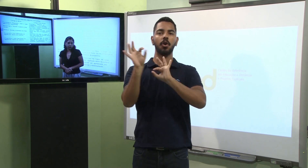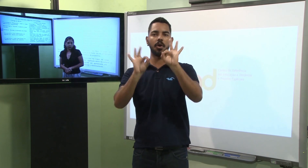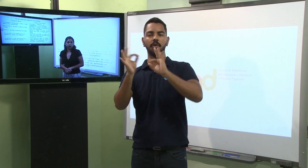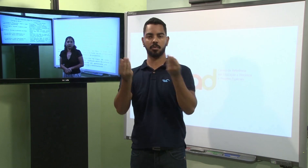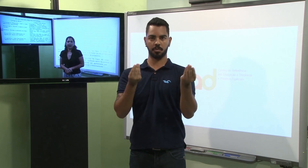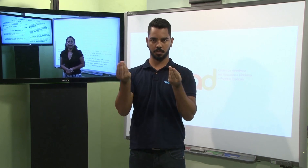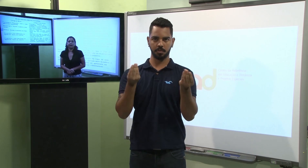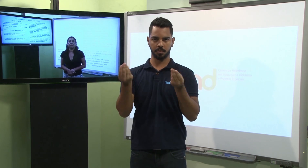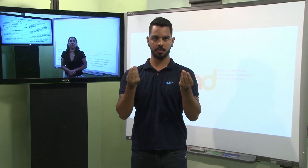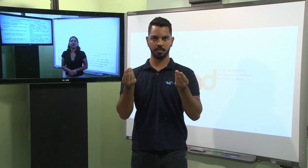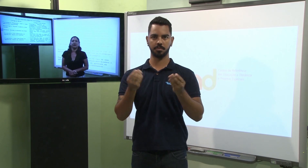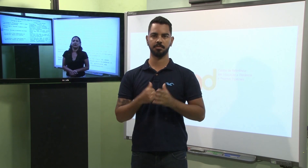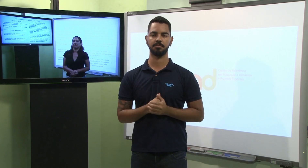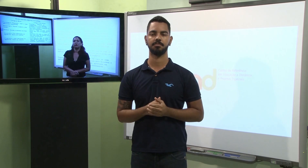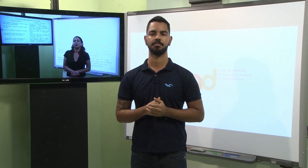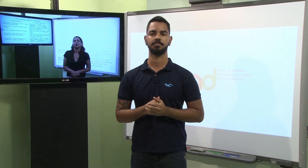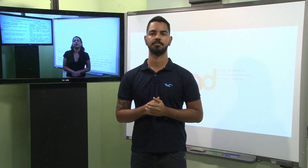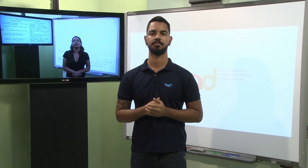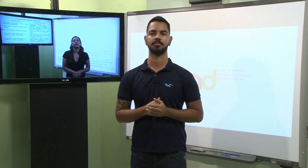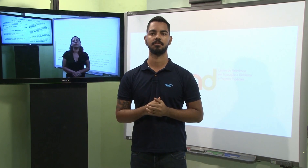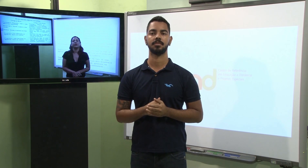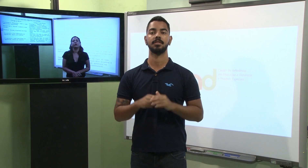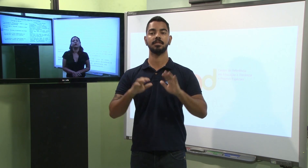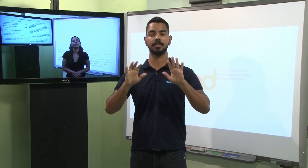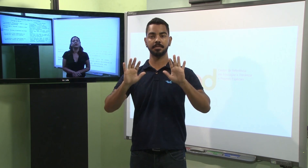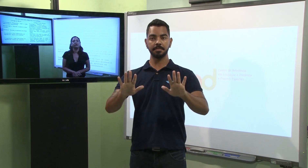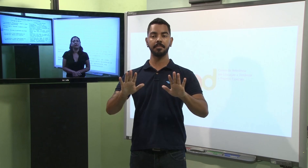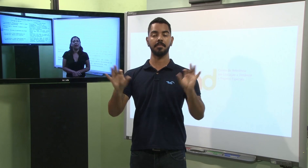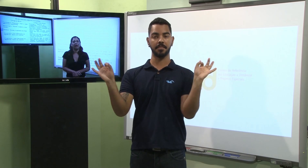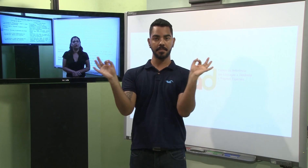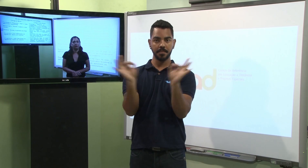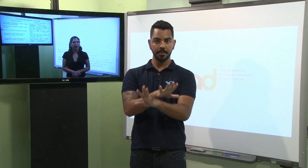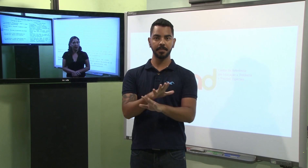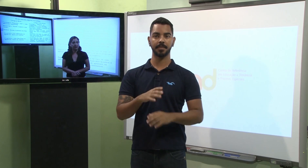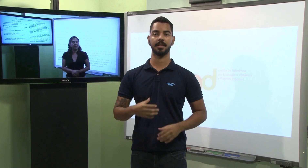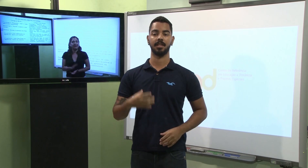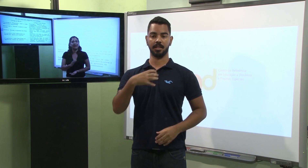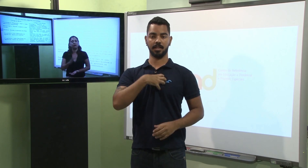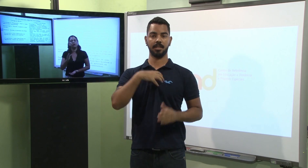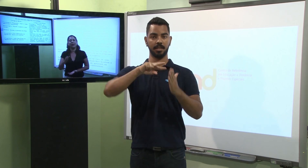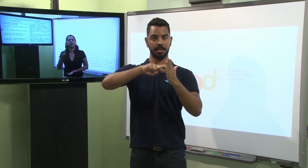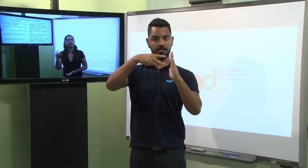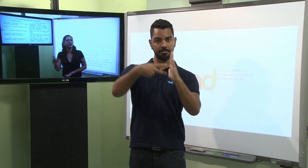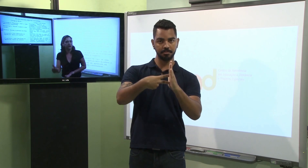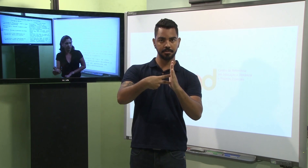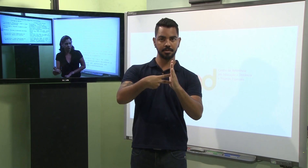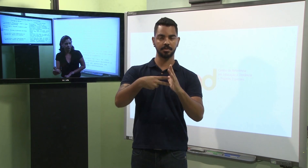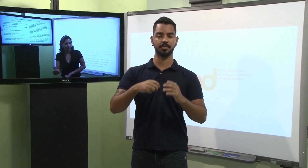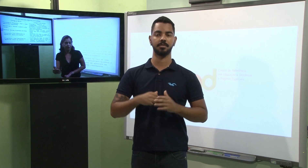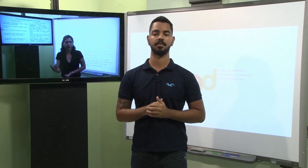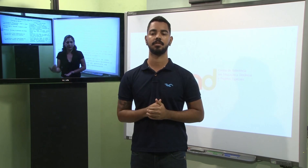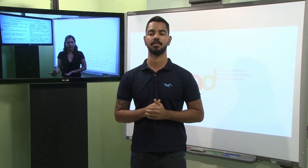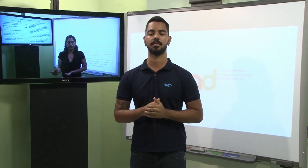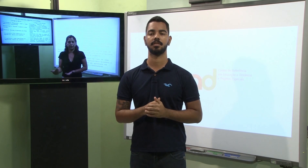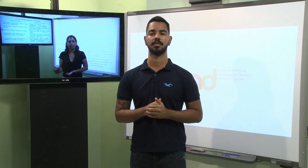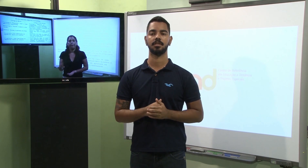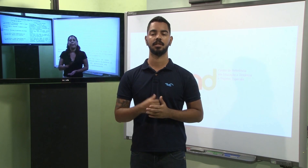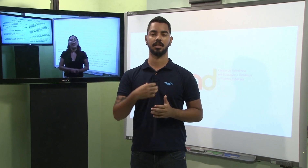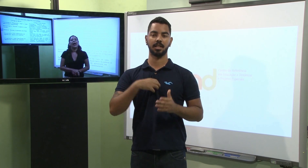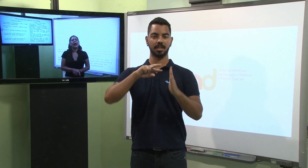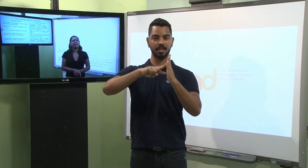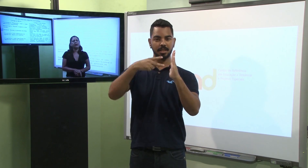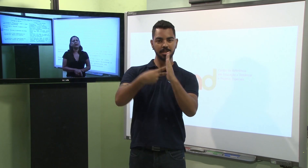Fechando nossos estudos, a semântica, então, estuda os conceitos dos significados de palavras dentro de um dado contexto. Por